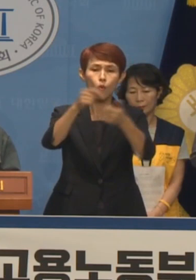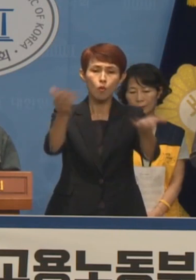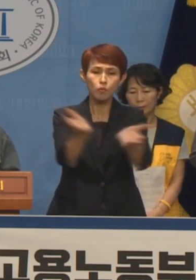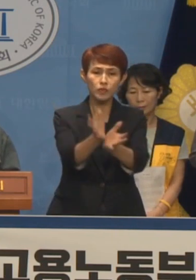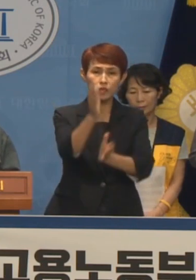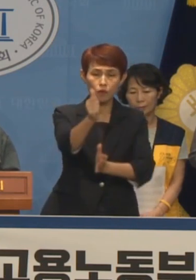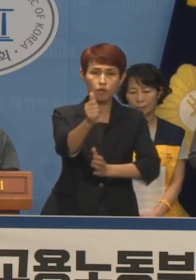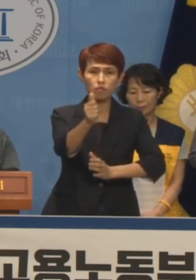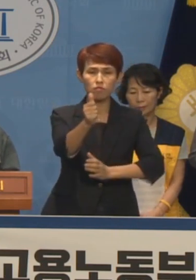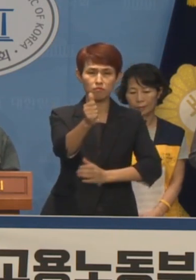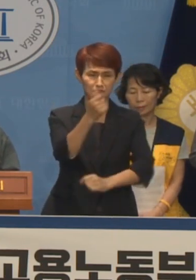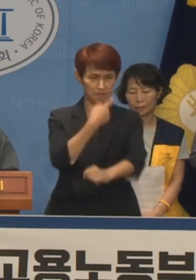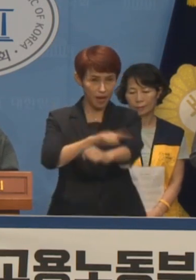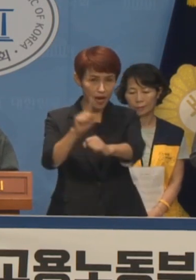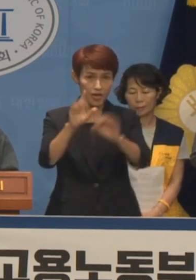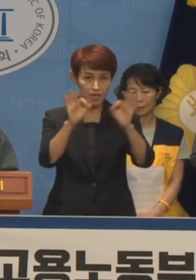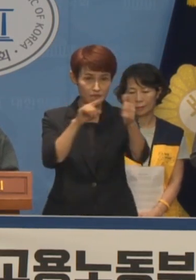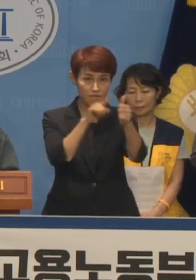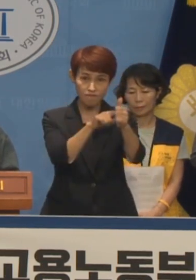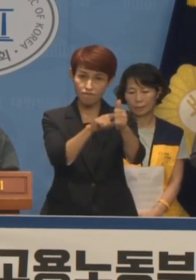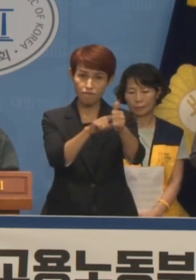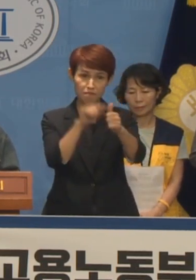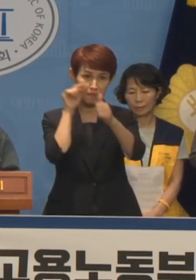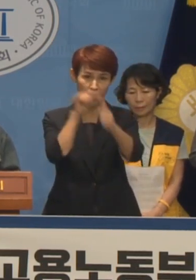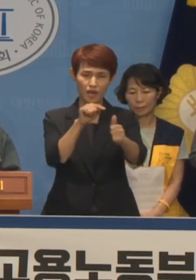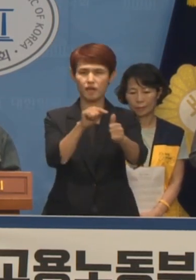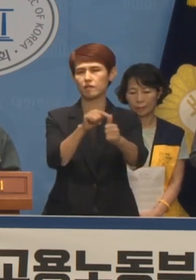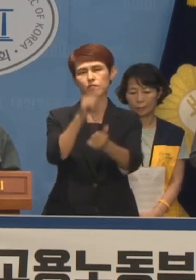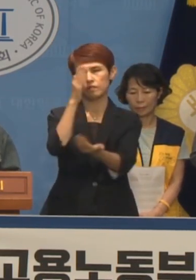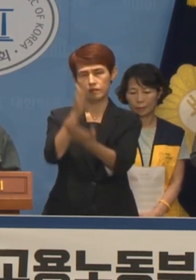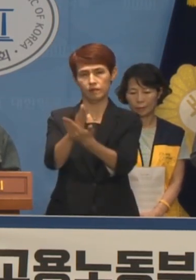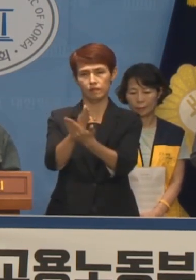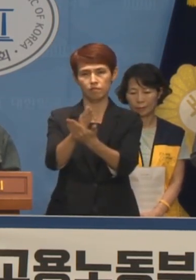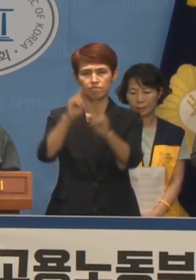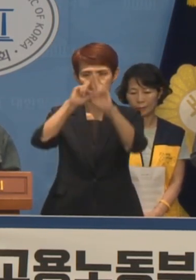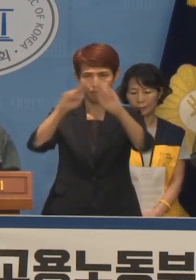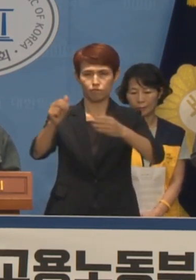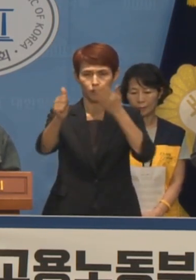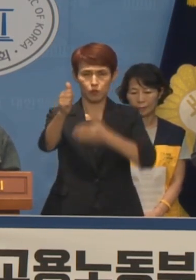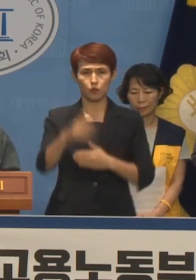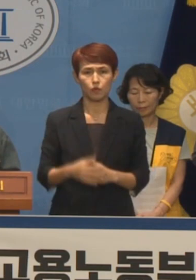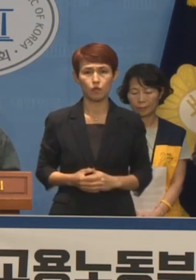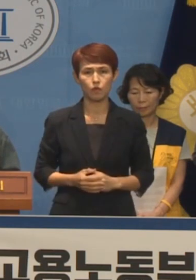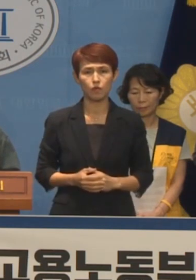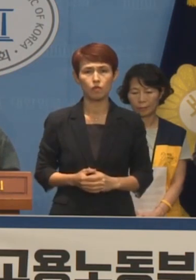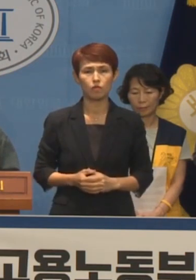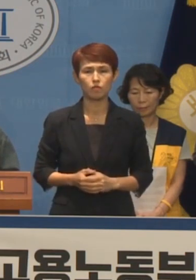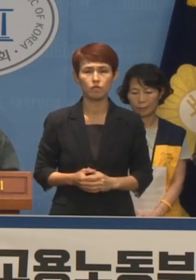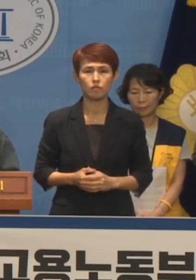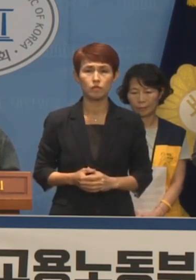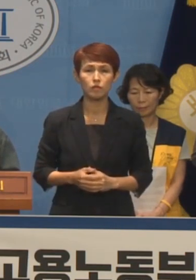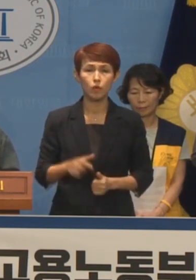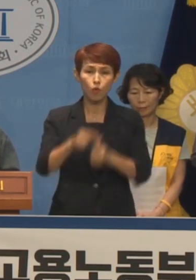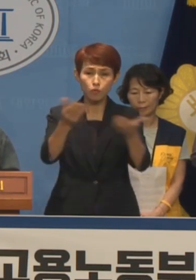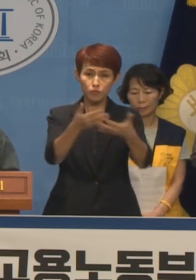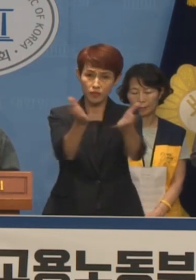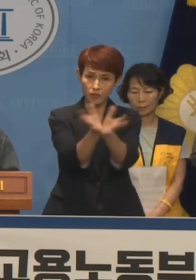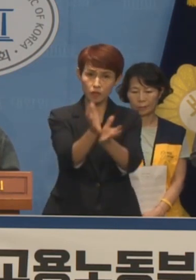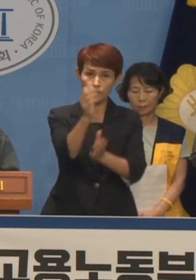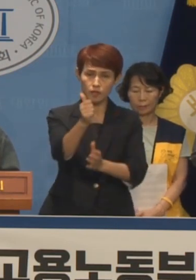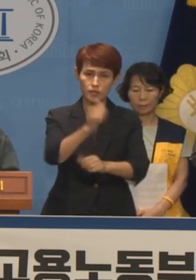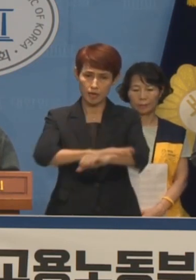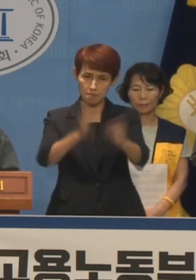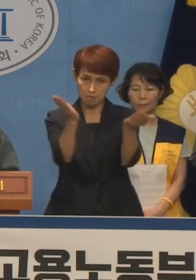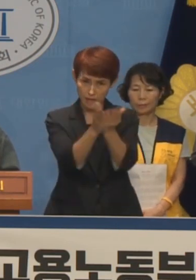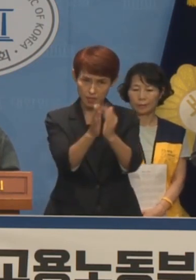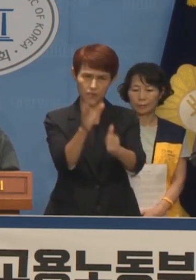장관으로 자격 없는 김문수 후보 지명을 철회하고 국민을 최우선으로 지원해야 할 행정부의 수반으로서 적임자를